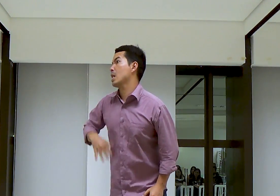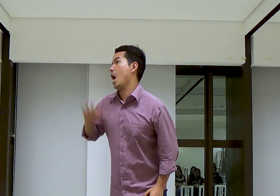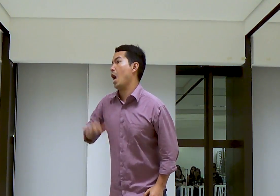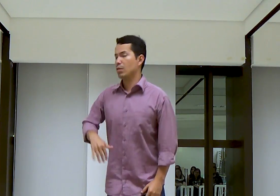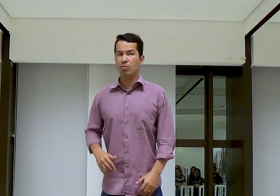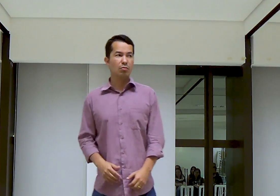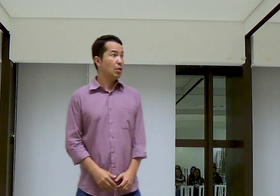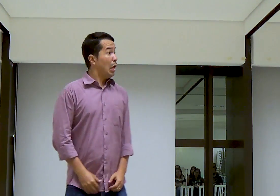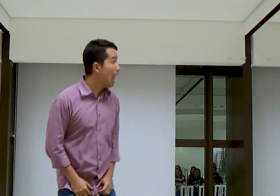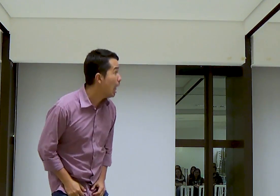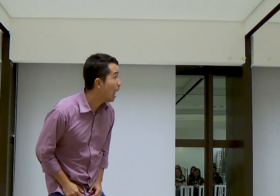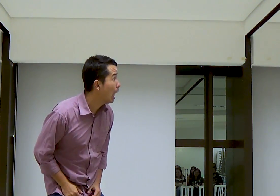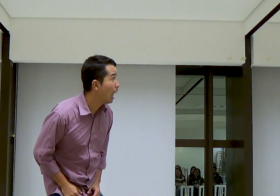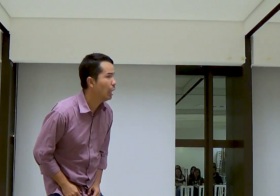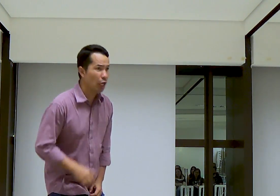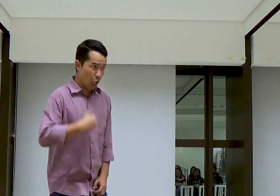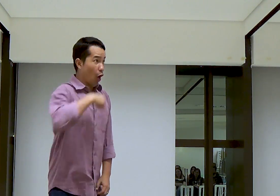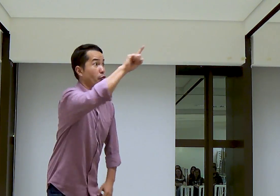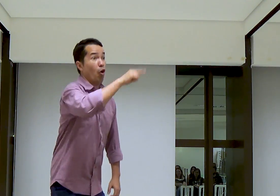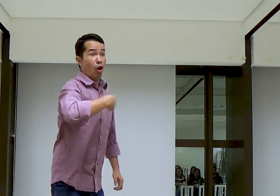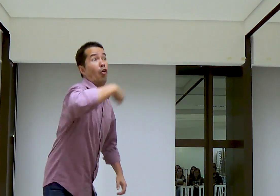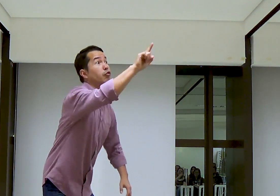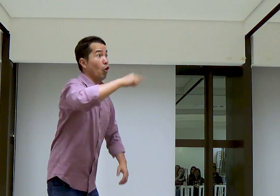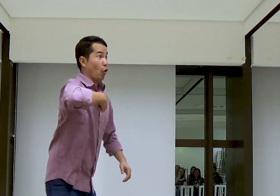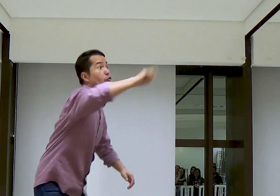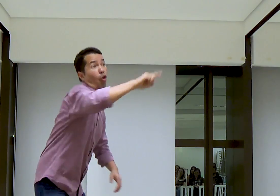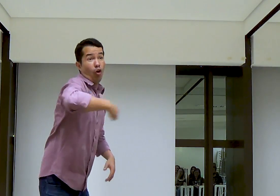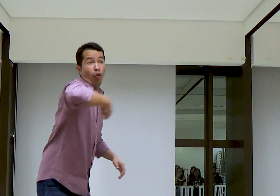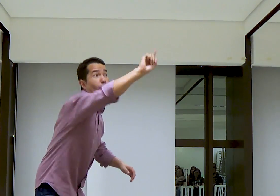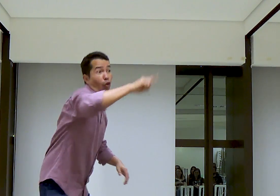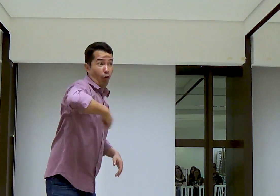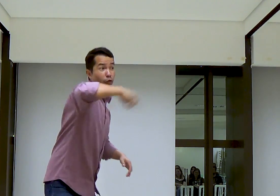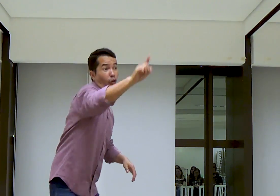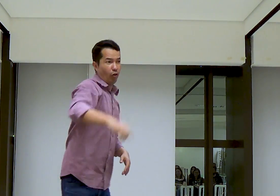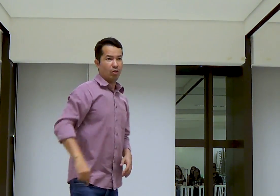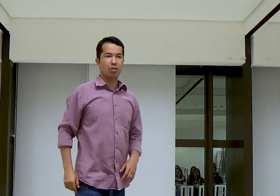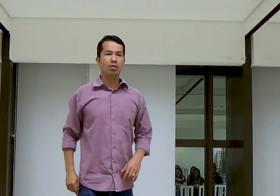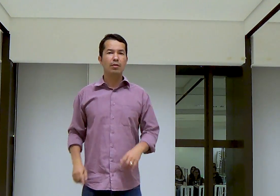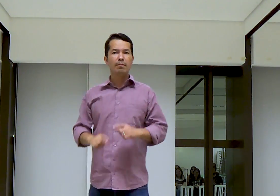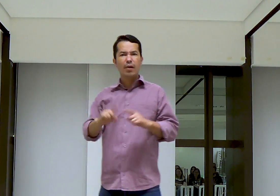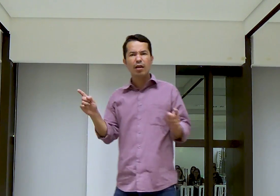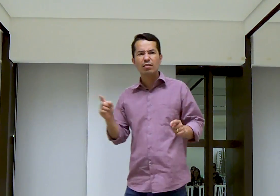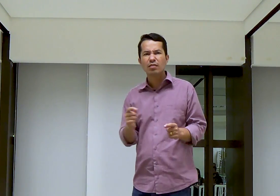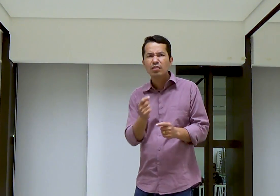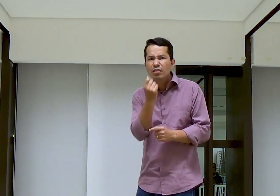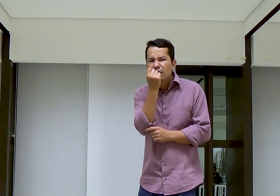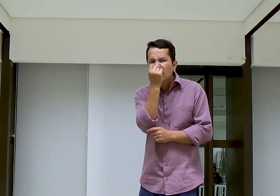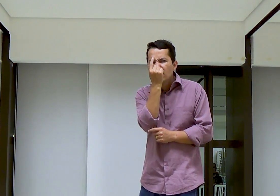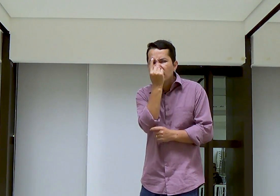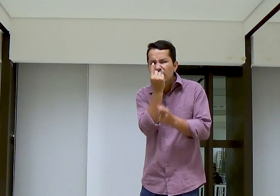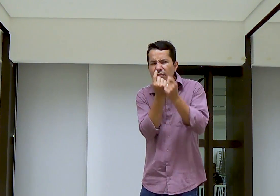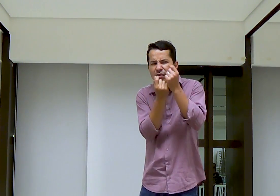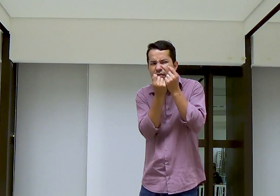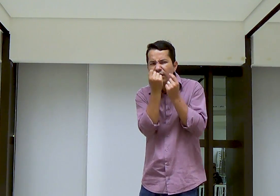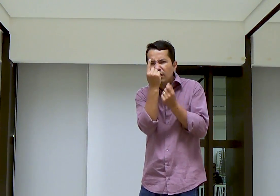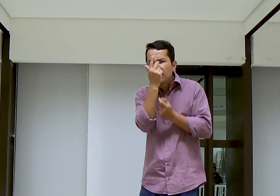loja tá uma promoção. Ei, vou lá, sério, eu vou, com certeza. Mas,